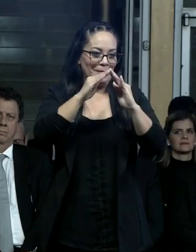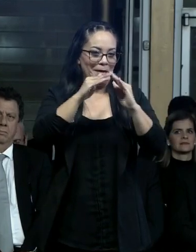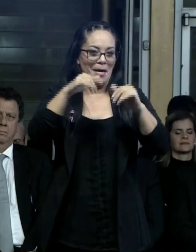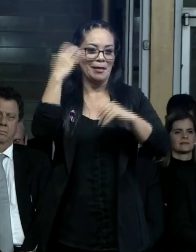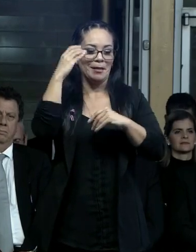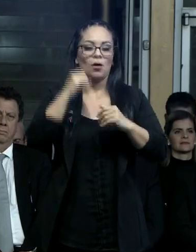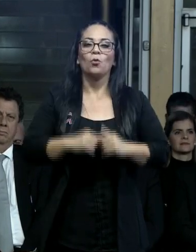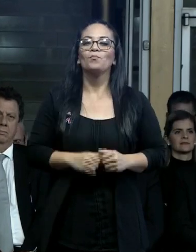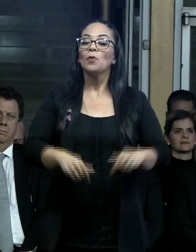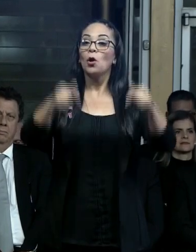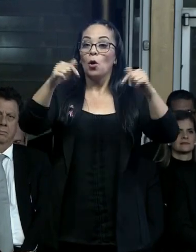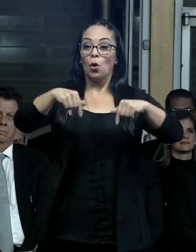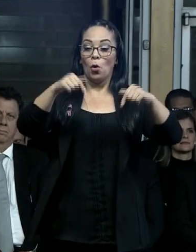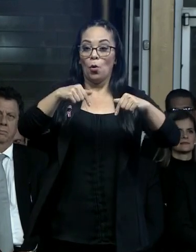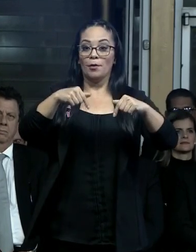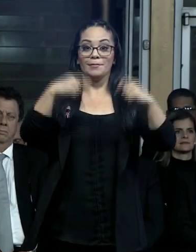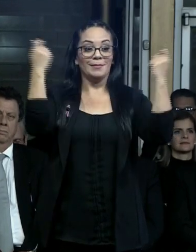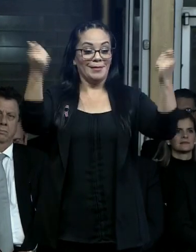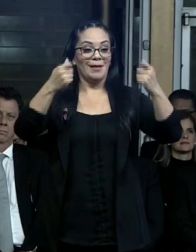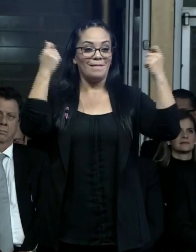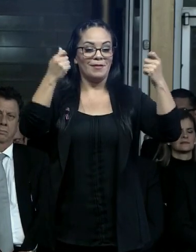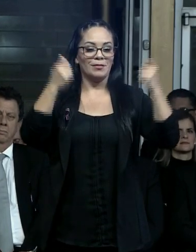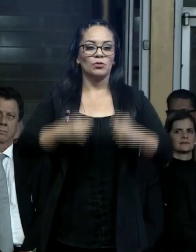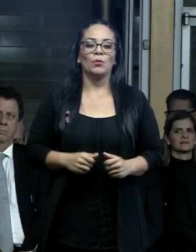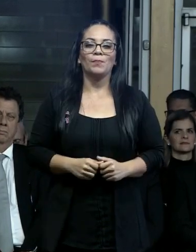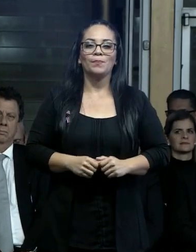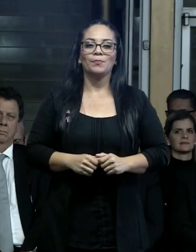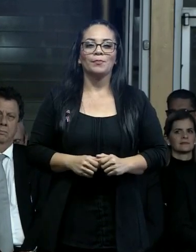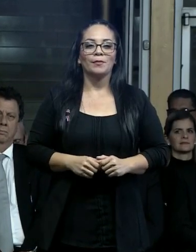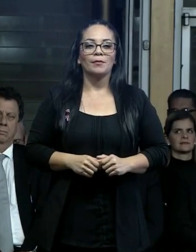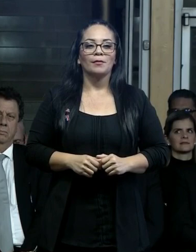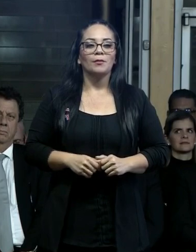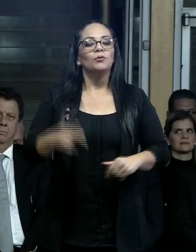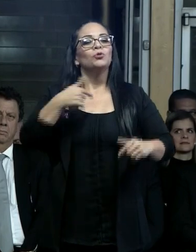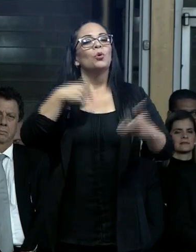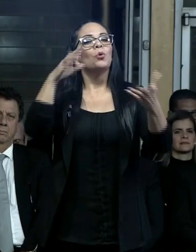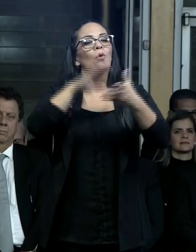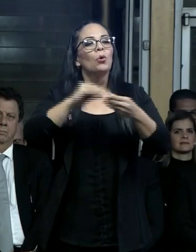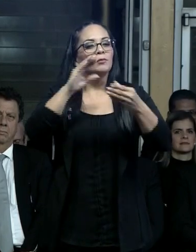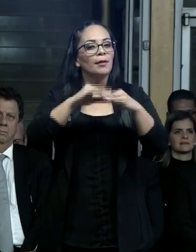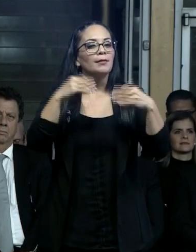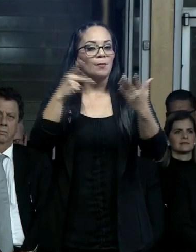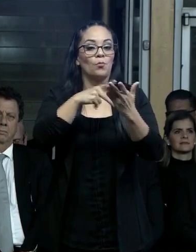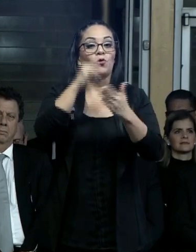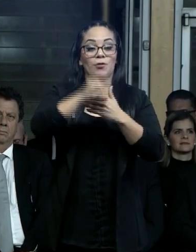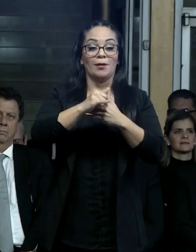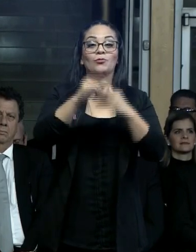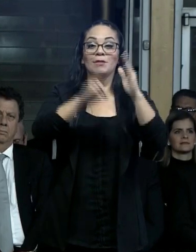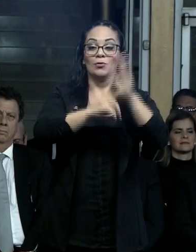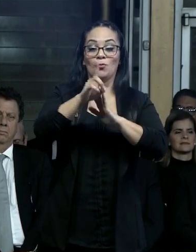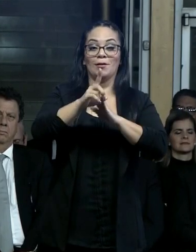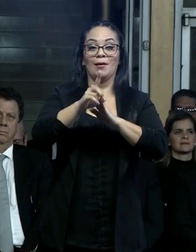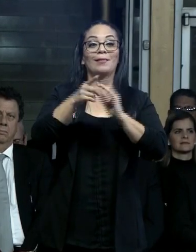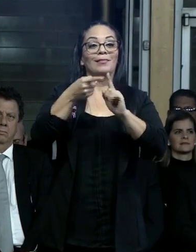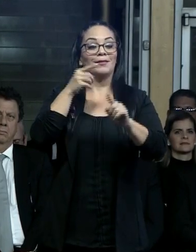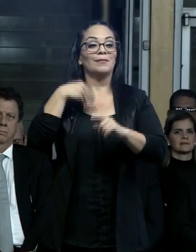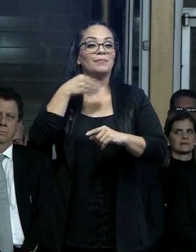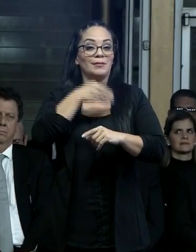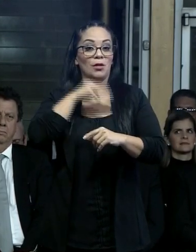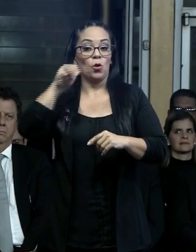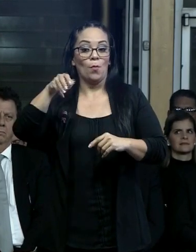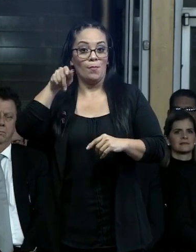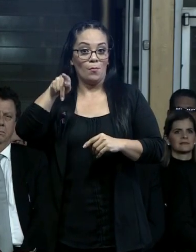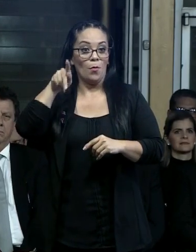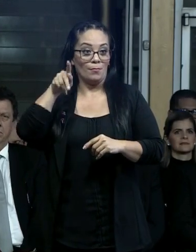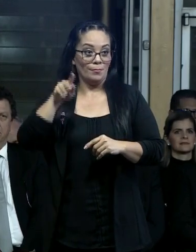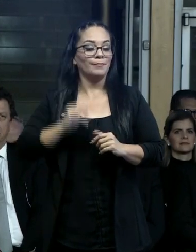hoy en el marco de esta celebración quisiera contarles de los proyectos que se desarrollan desde el Ministerio de Obras Públicas y